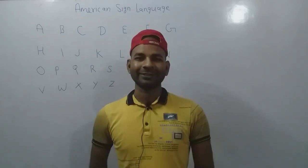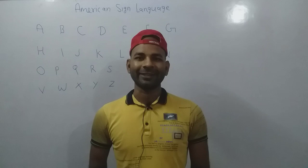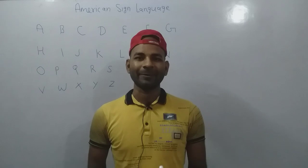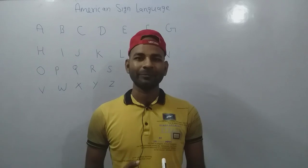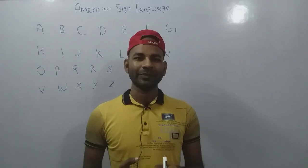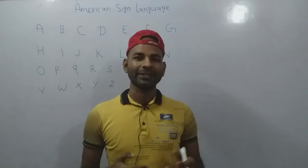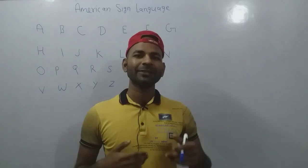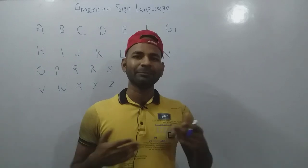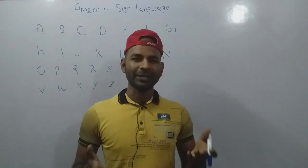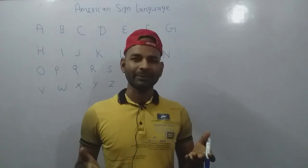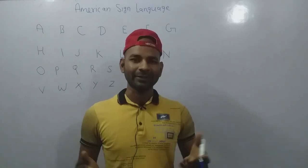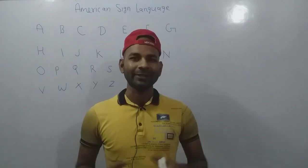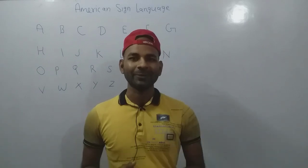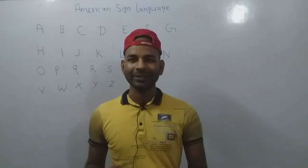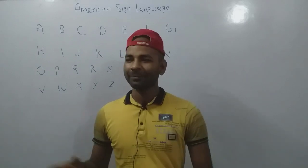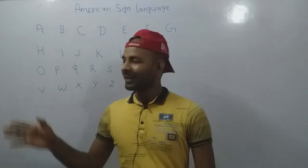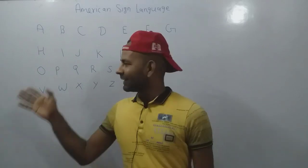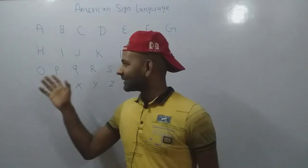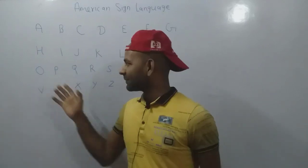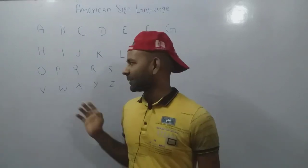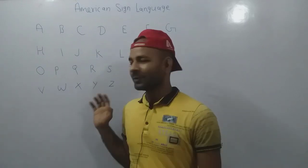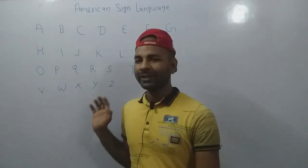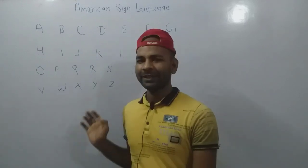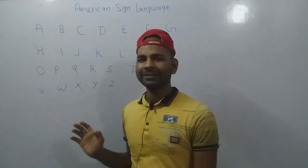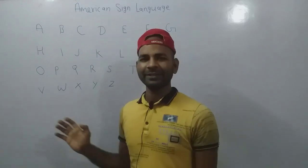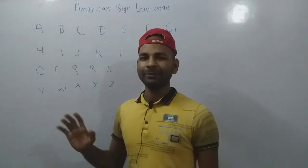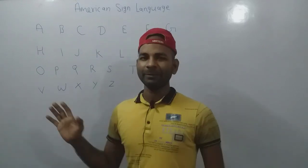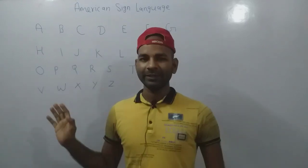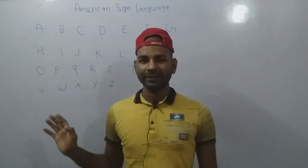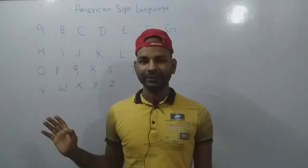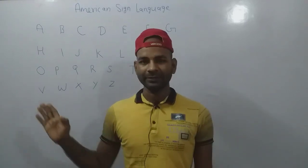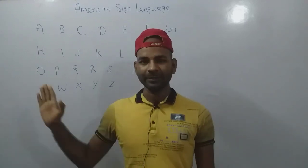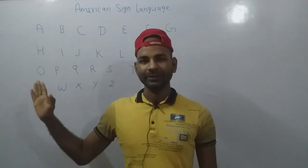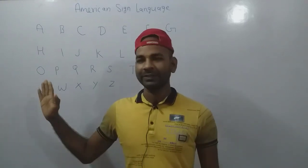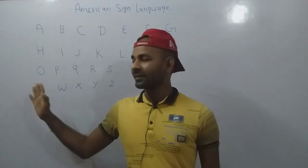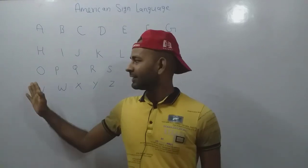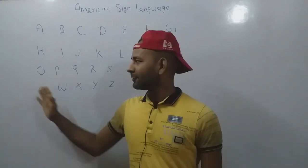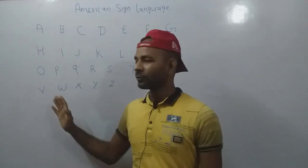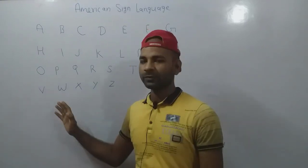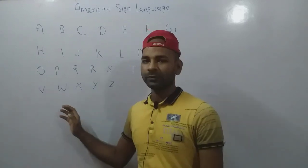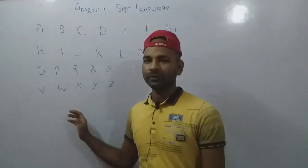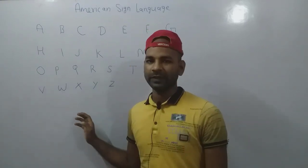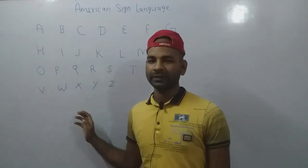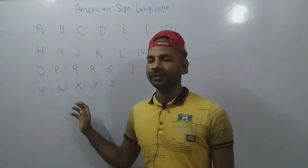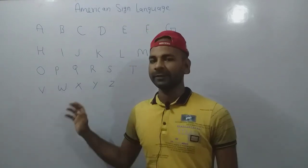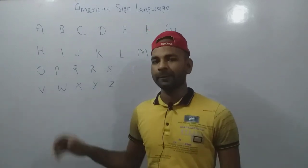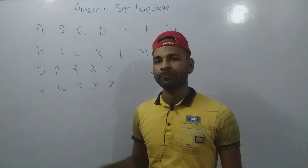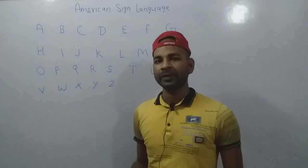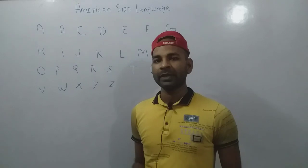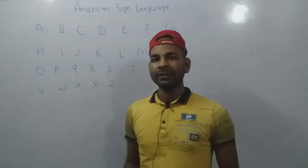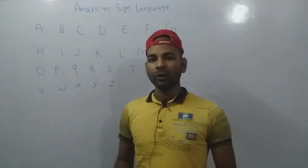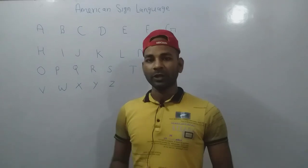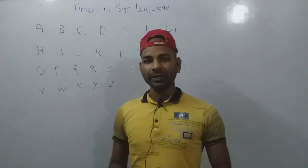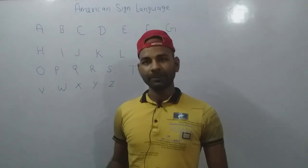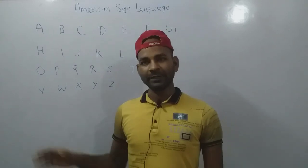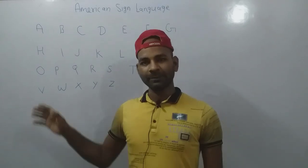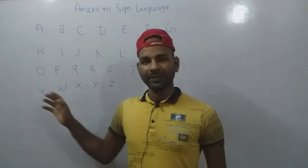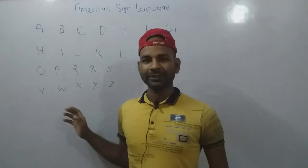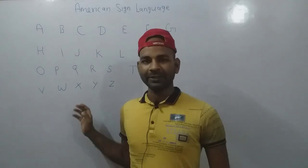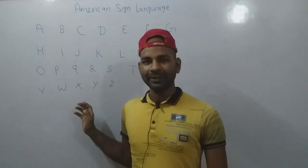है, जहाँ तक मेरा मानना है, क्योंकि आप ये सब वीडियो देख रहे हैं। जनरली लोग इसको देखते नहीं हैं, और अगर आप ये सब देखते चले जा रहे